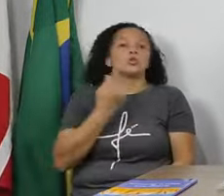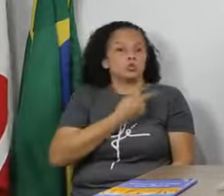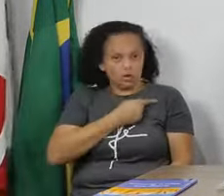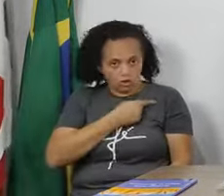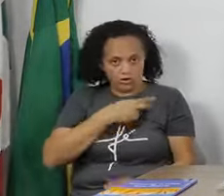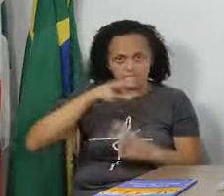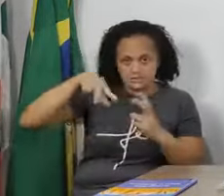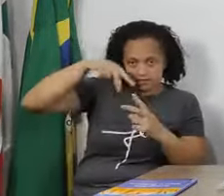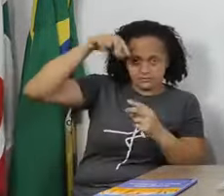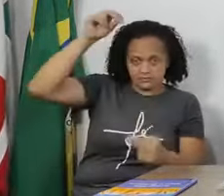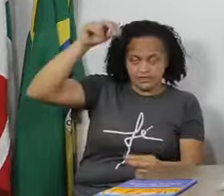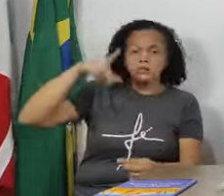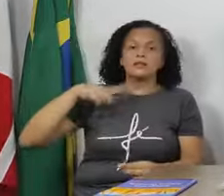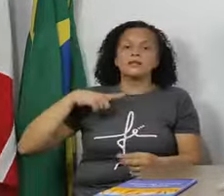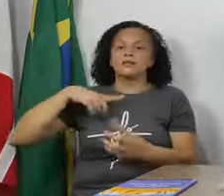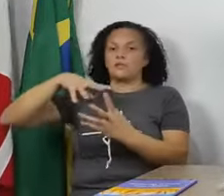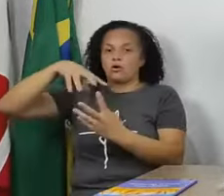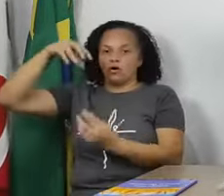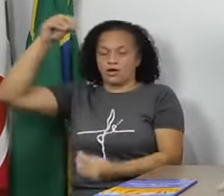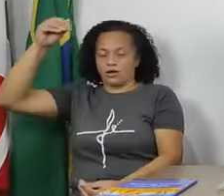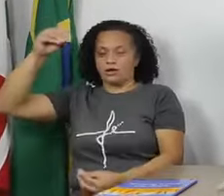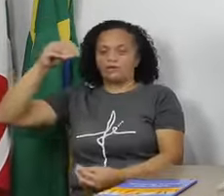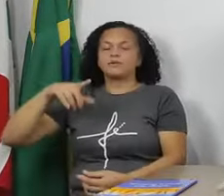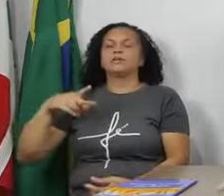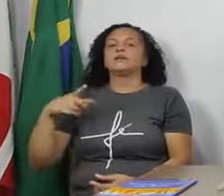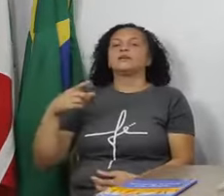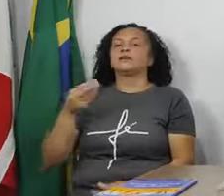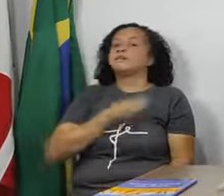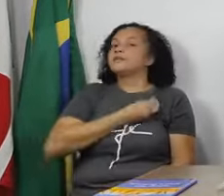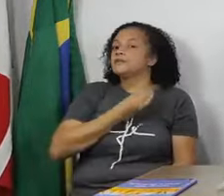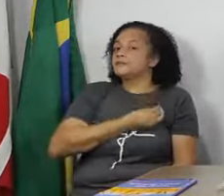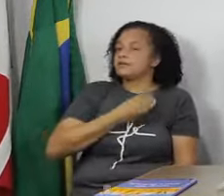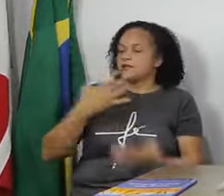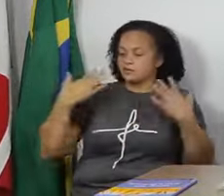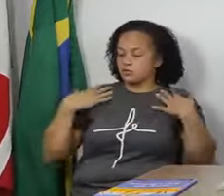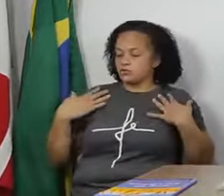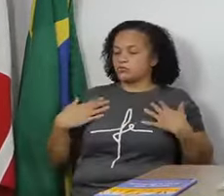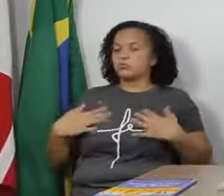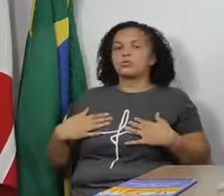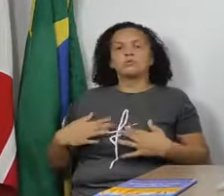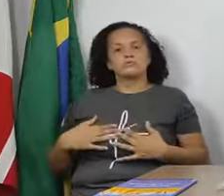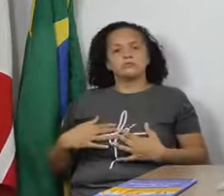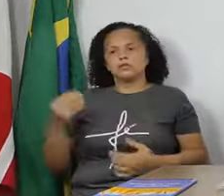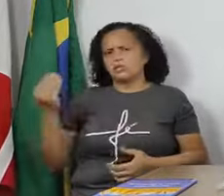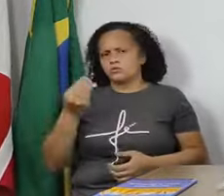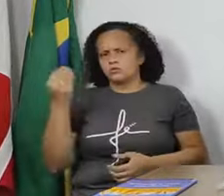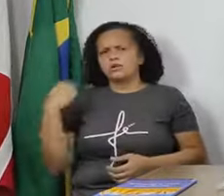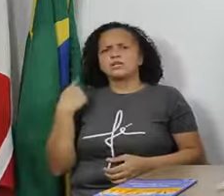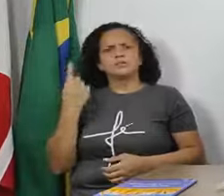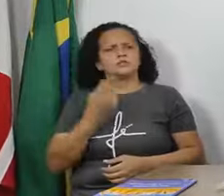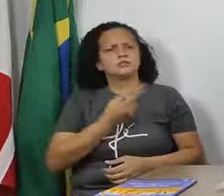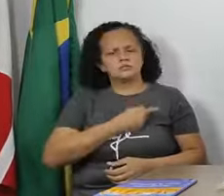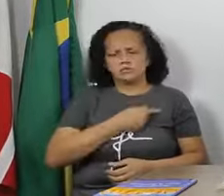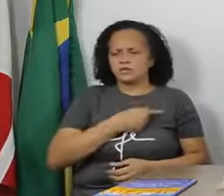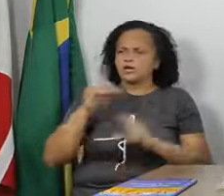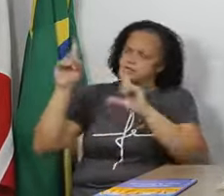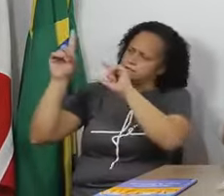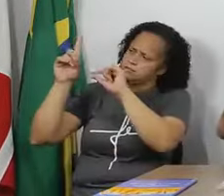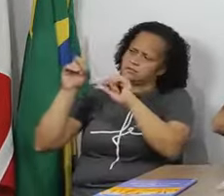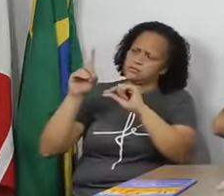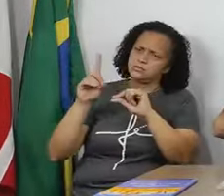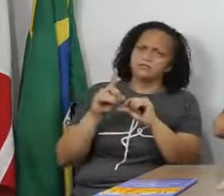alma e habitamos dentro de um corpo. Quando nós nos convertemos a Cristo, quando nós nascemos de